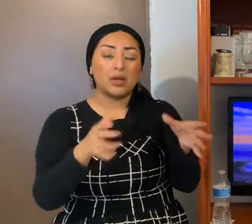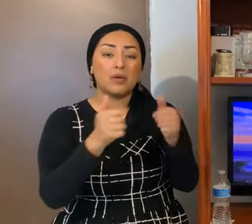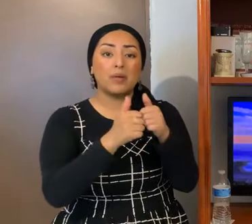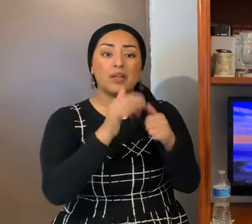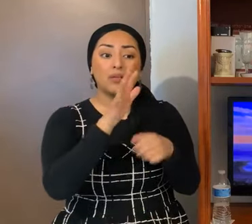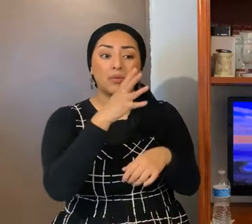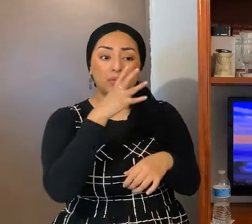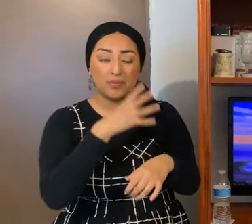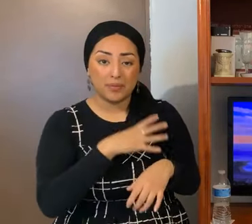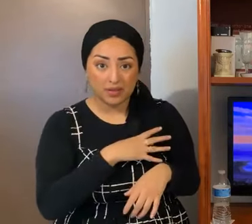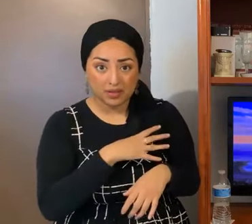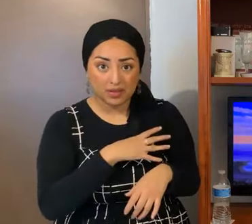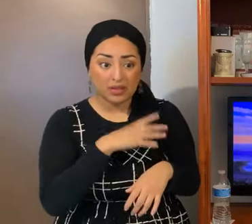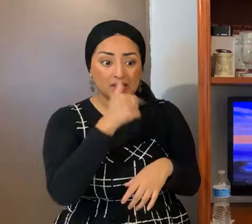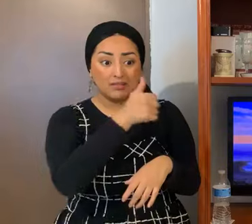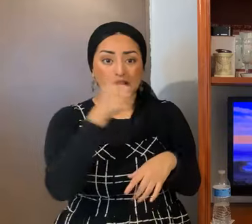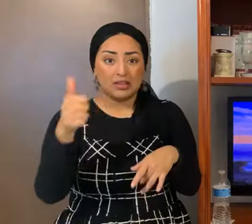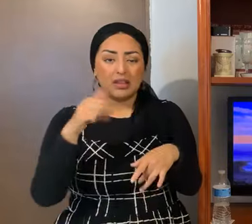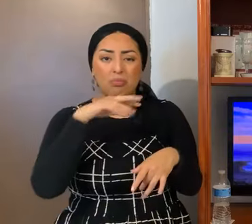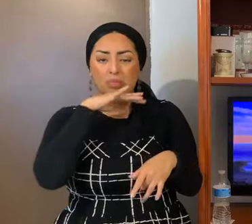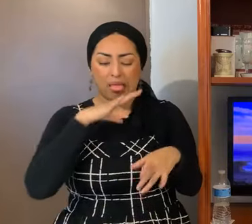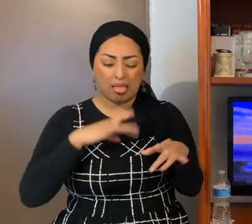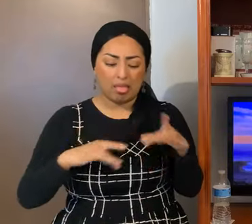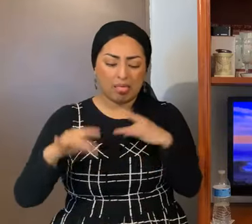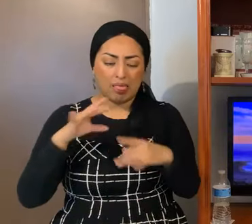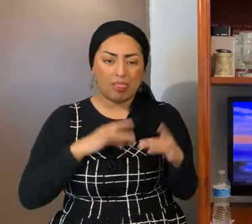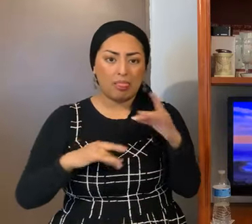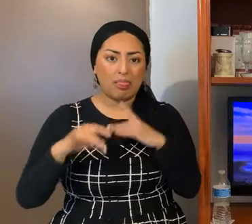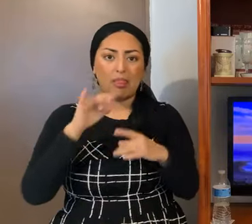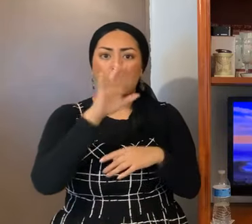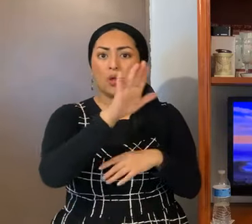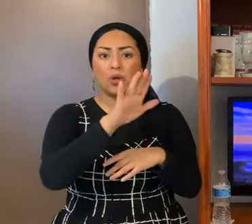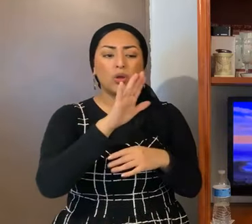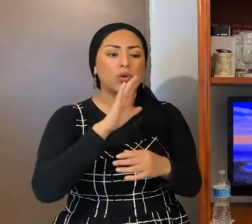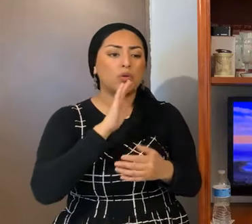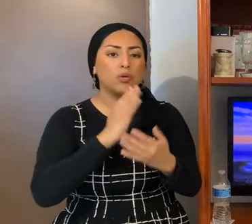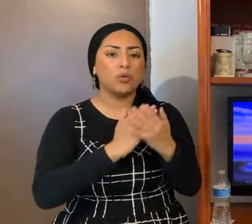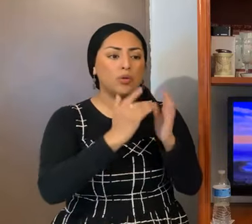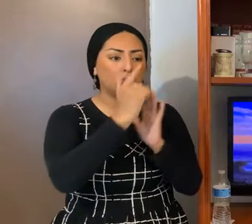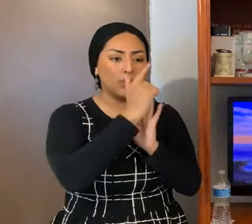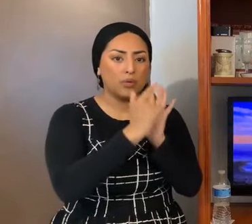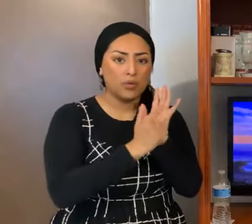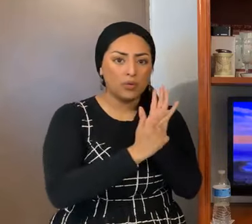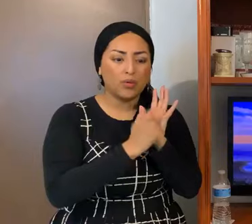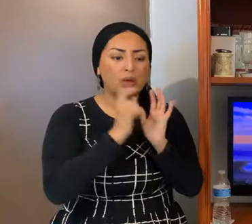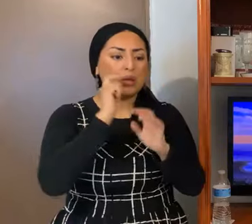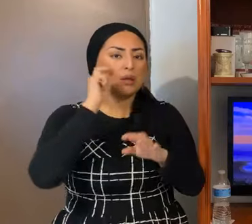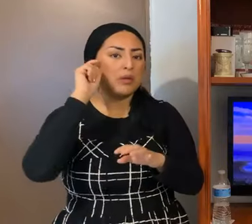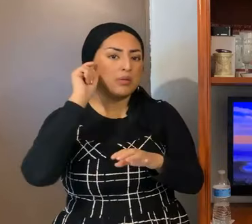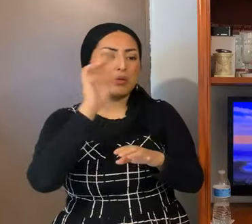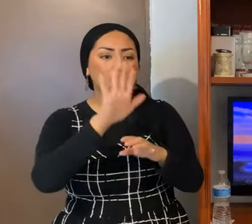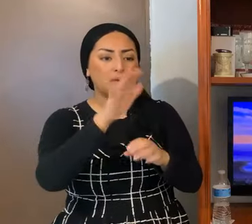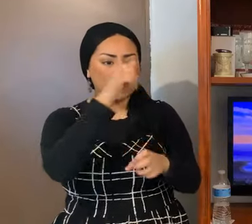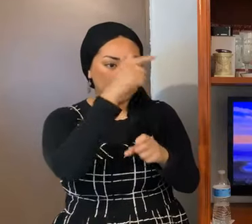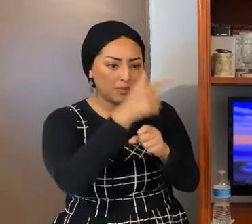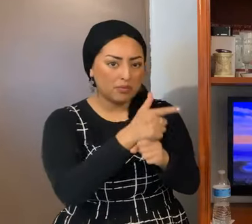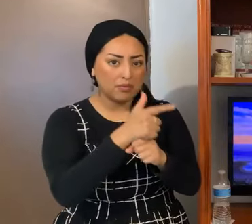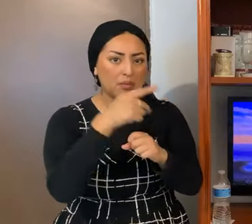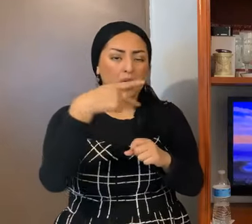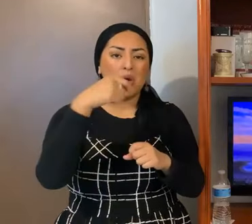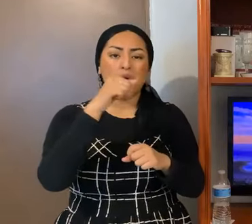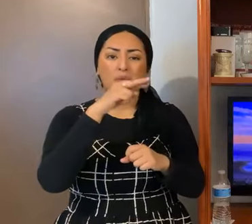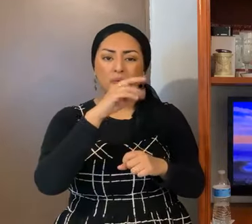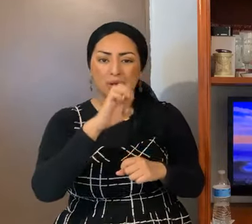de su prójimo. Cada uno contaminó pervertidamente a su nuera, y cada uno violó en ti a su hermana, hija de su padre.